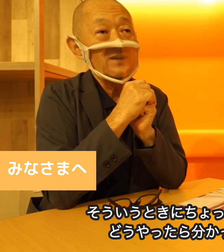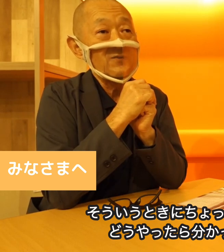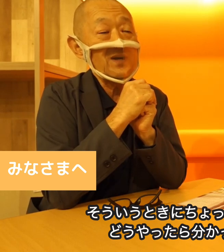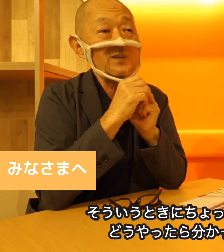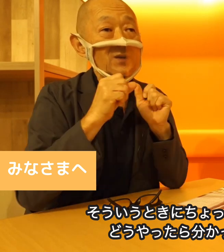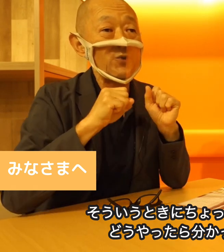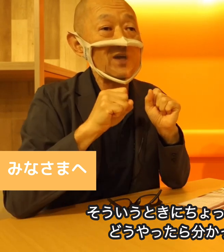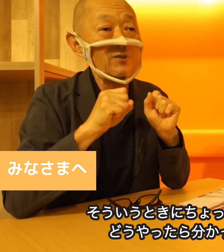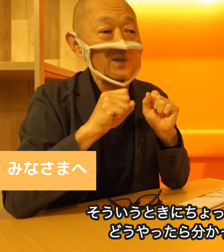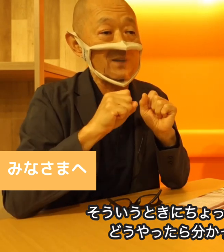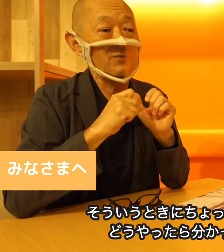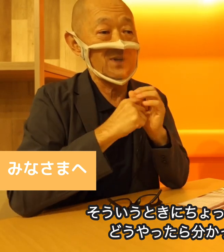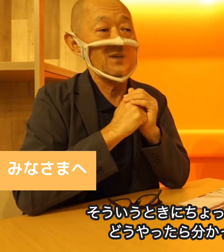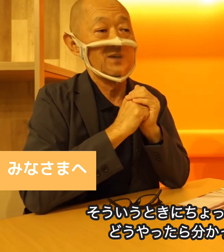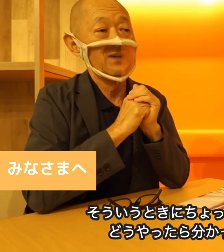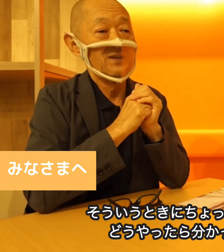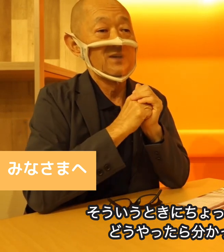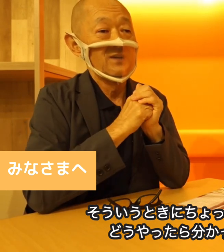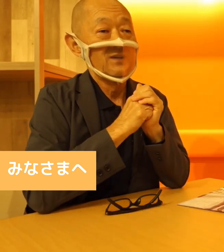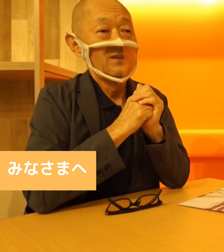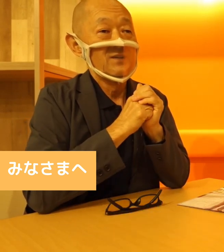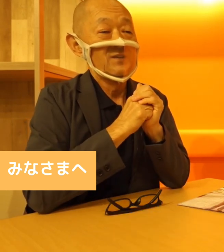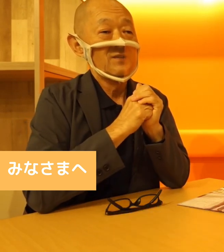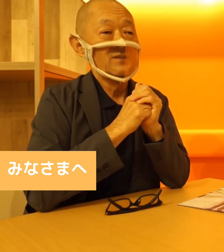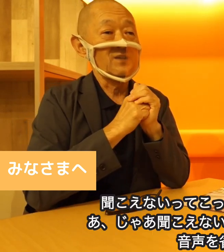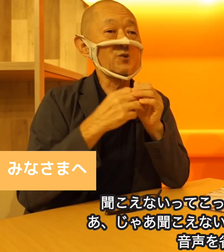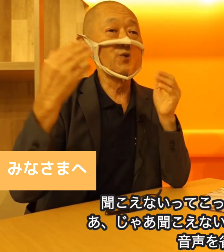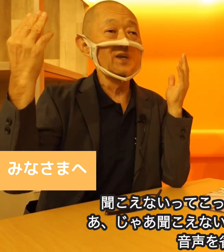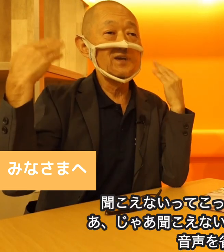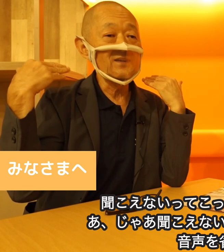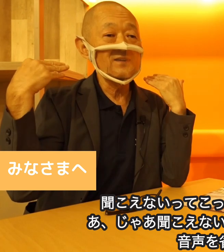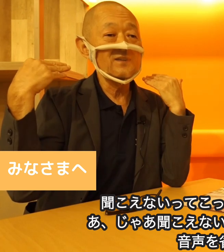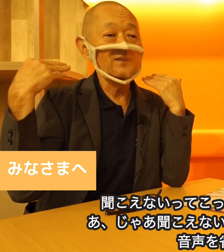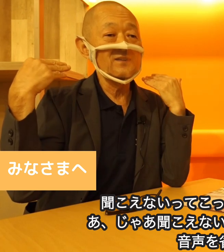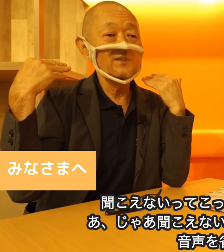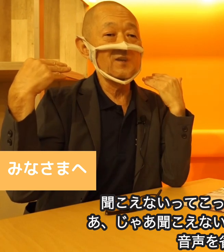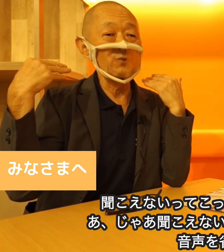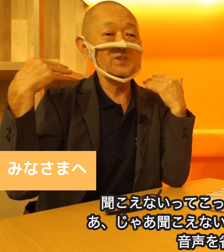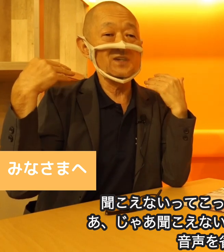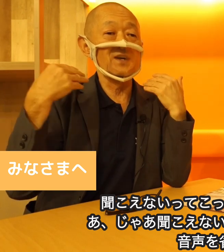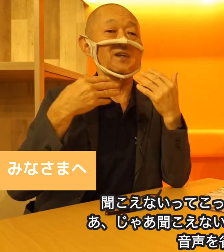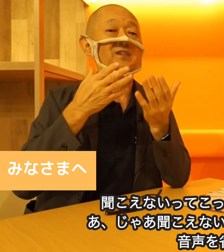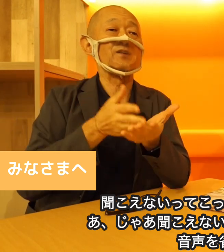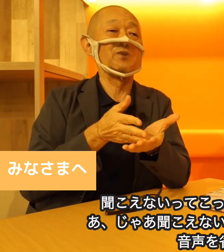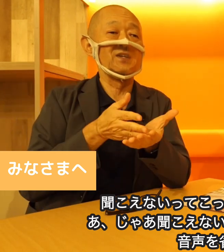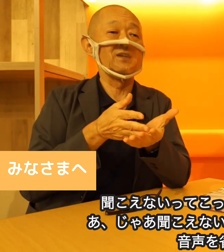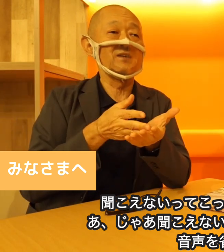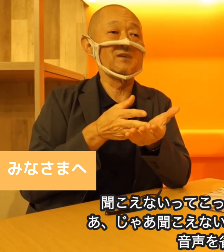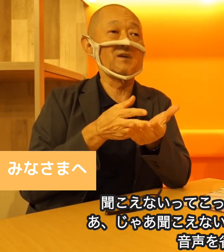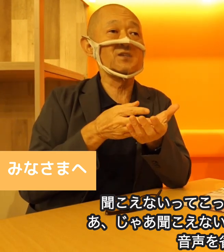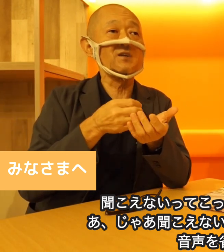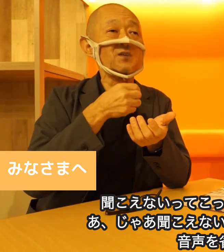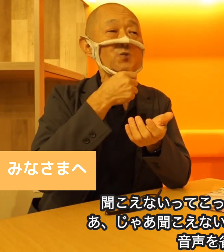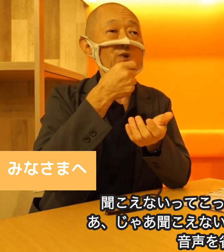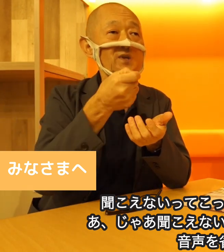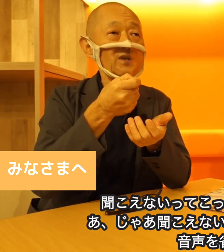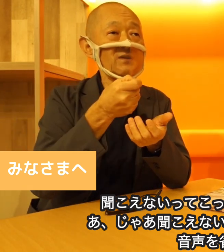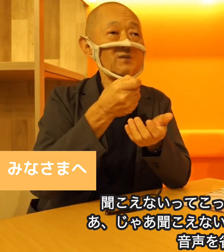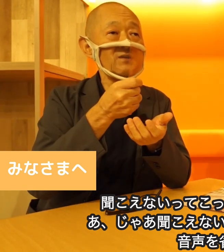分かってもらえるかなとか、で聞こえないってこっちが話した時に、あ、じゃあ聞こえないってい